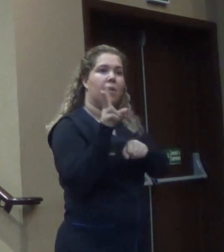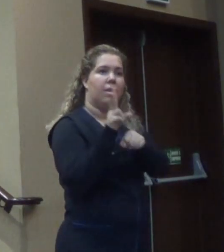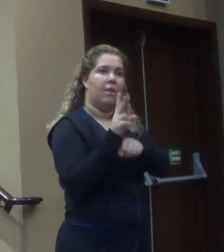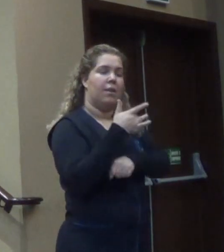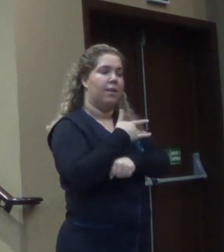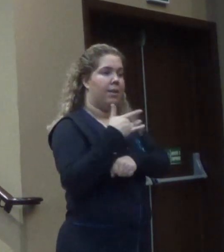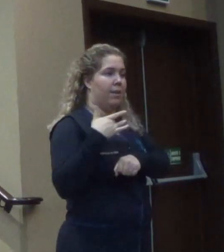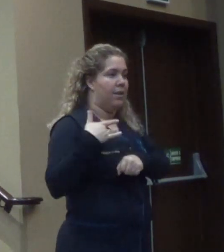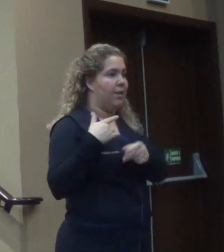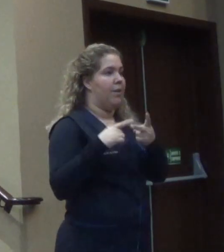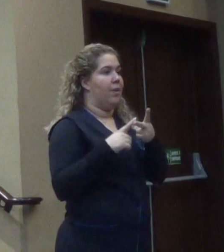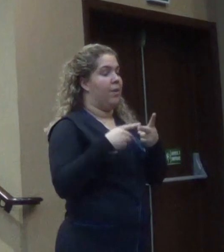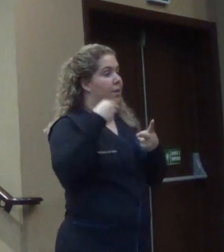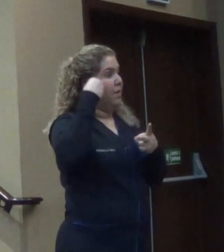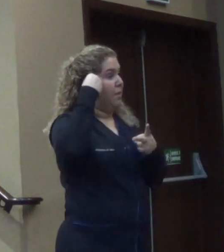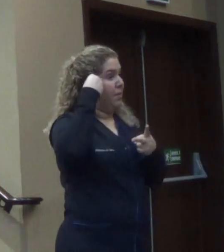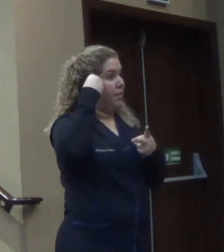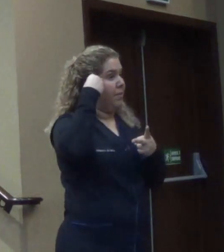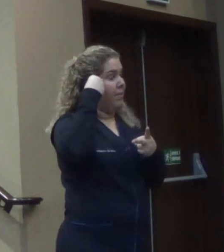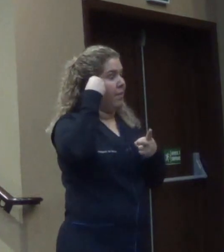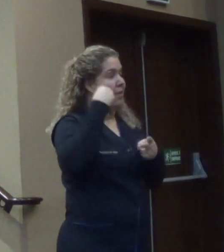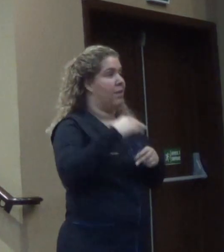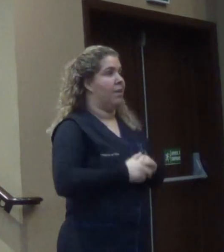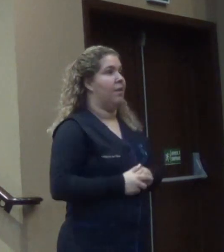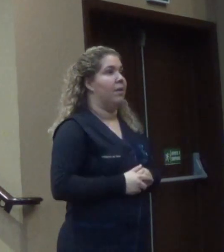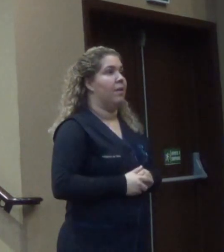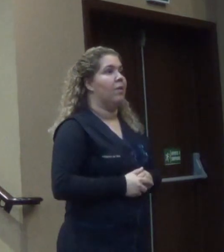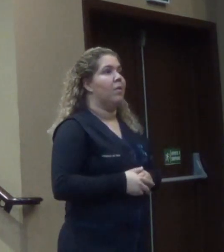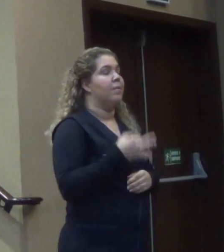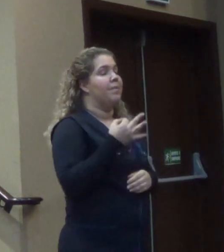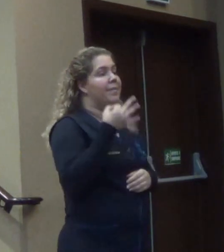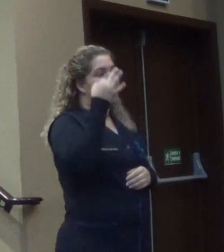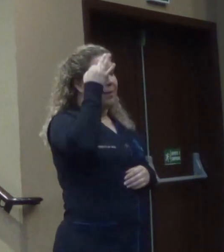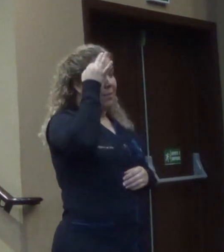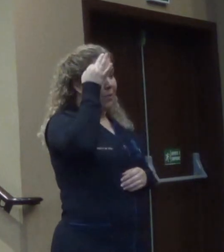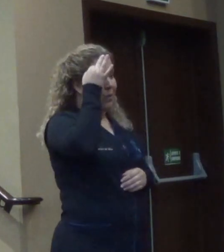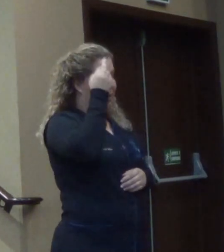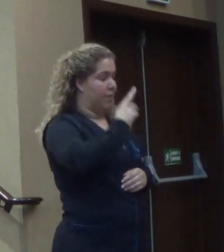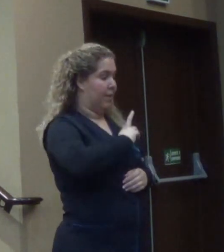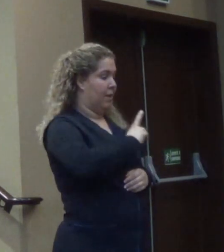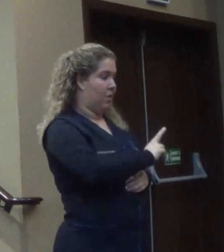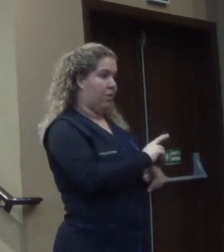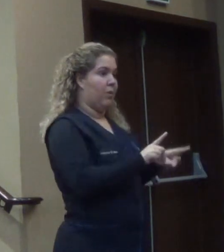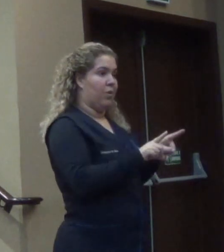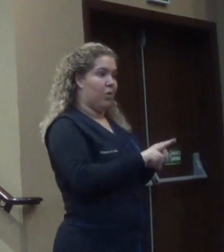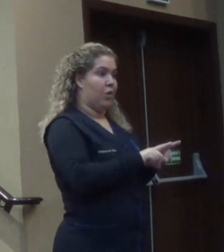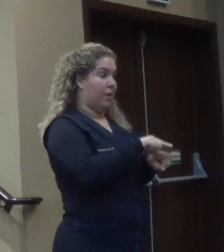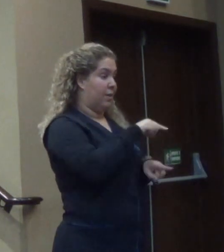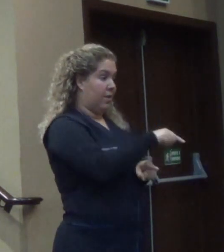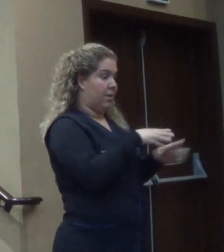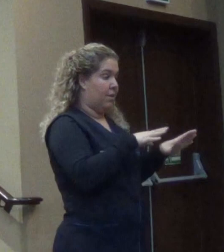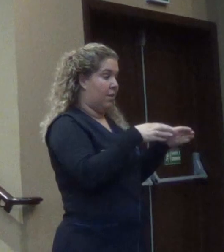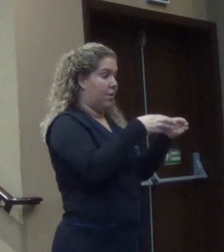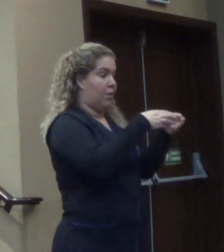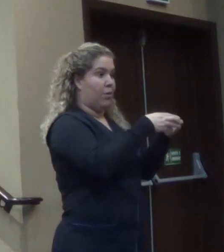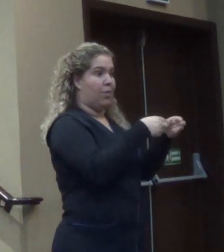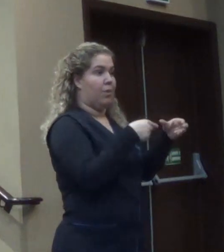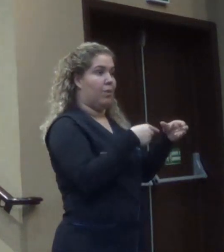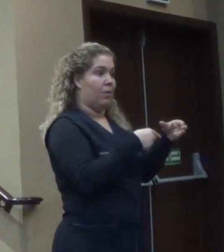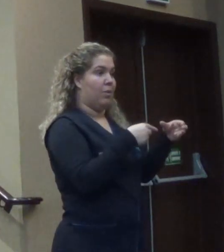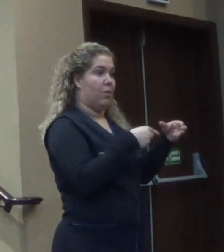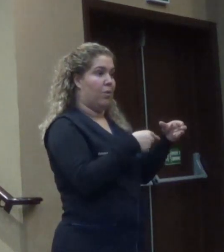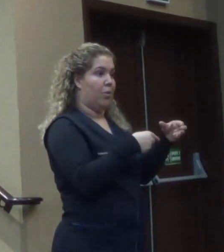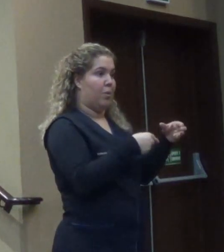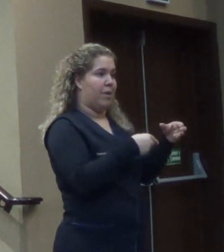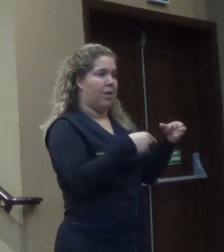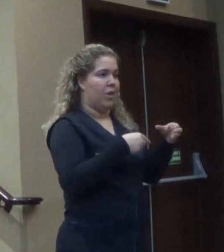saúde física, mental e espiritual, esse grupo, para surpresa,